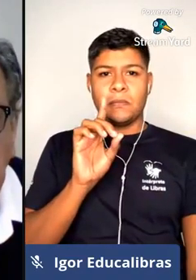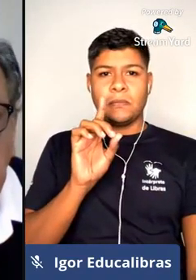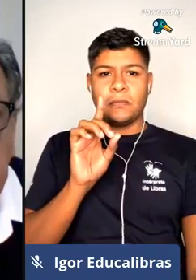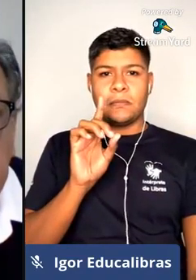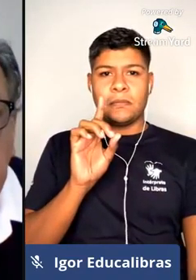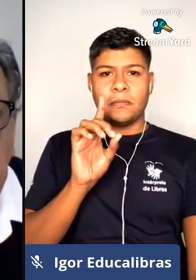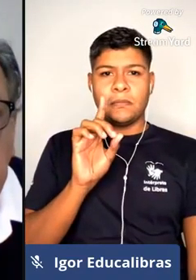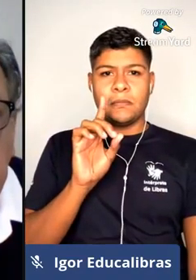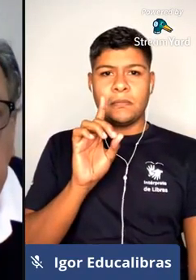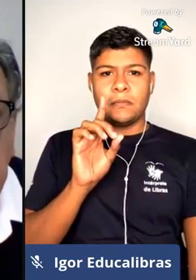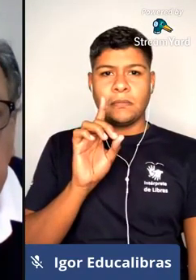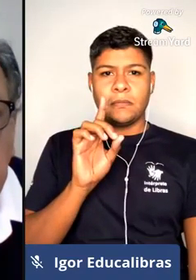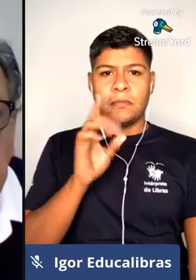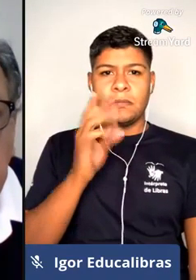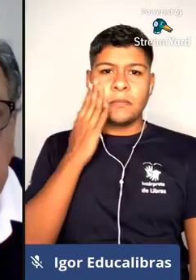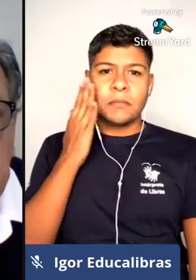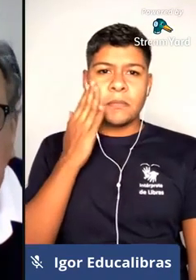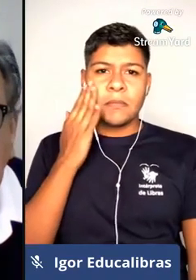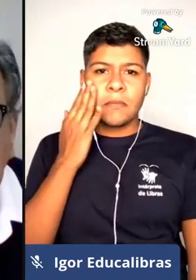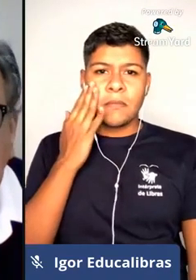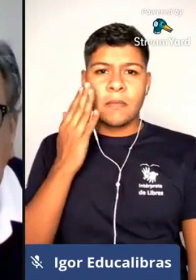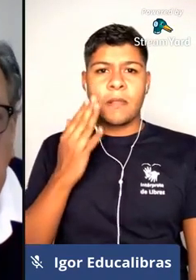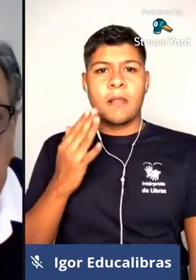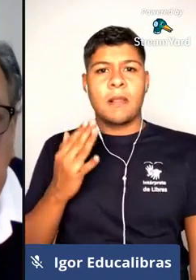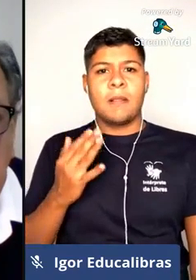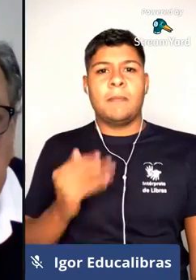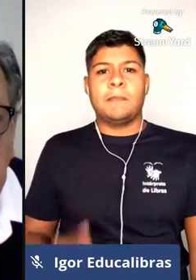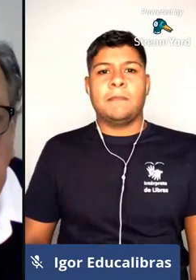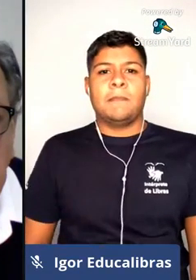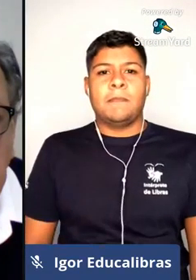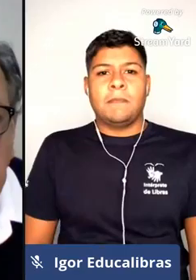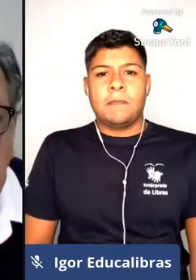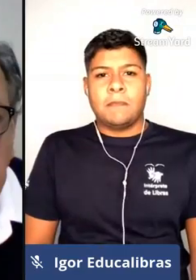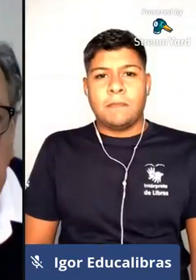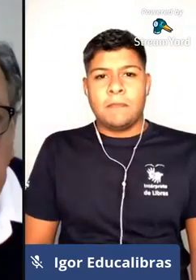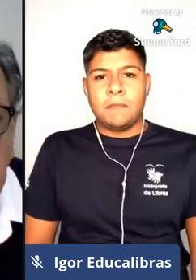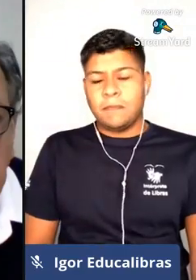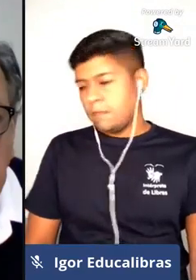na rede plena, aqui estou na 5G. Né?